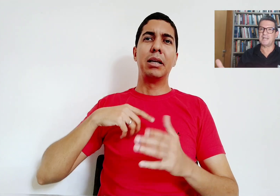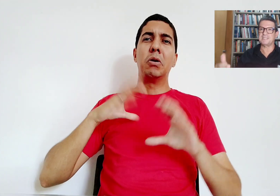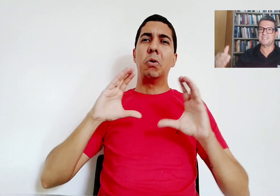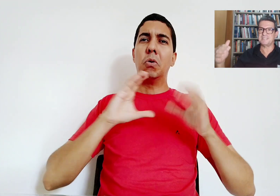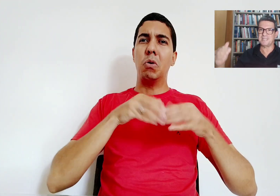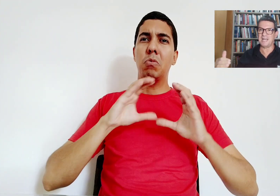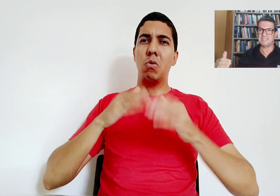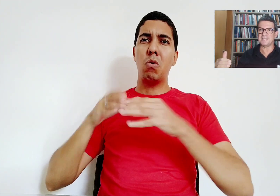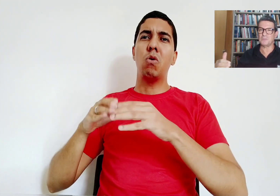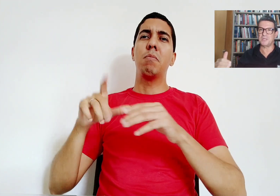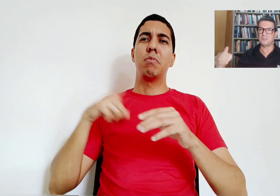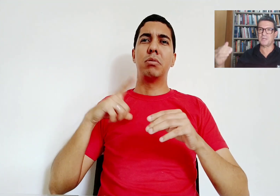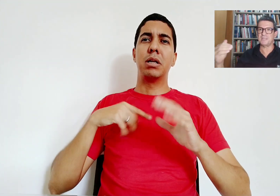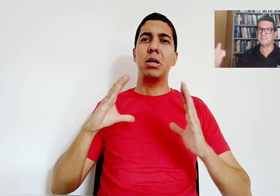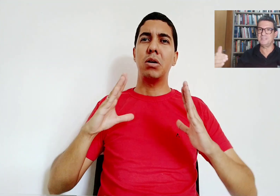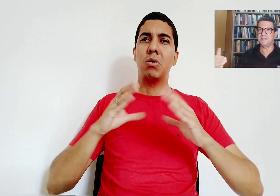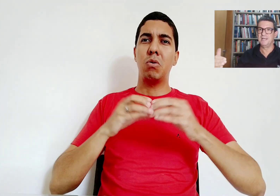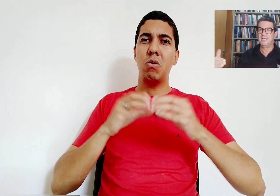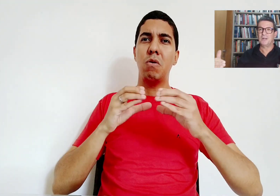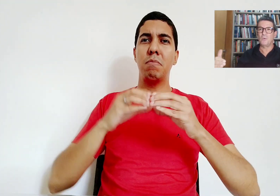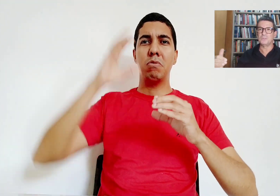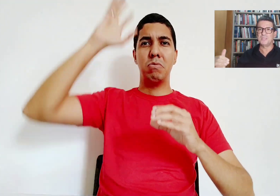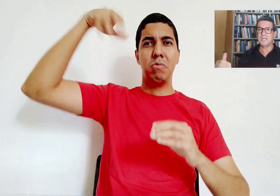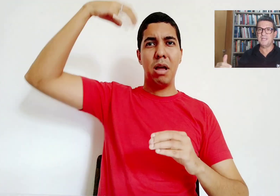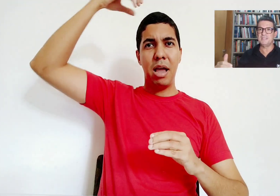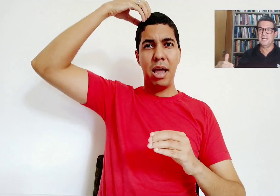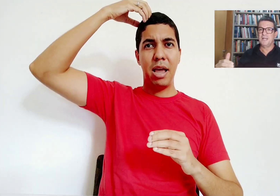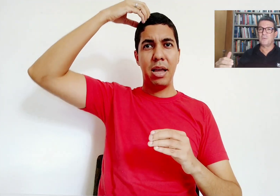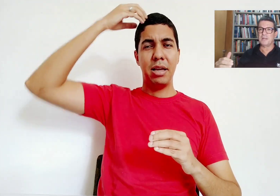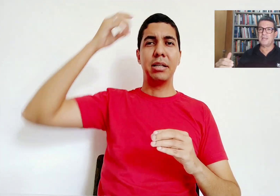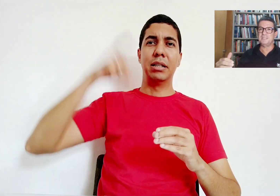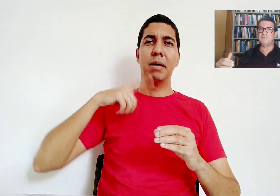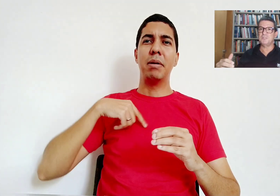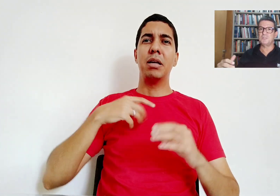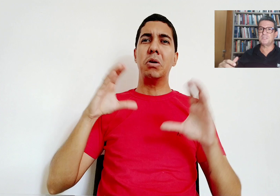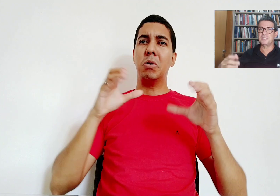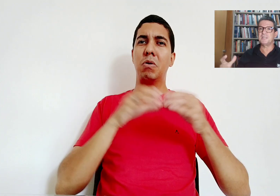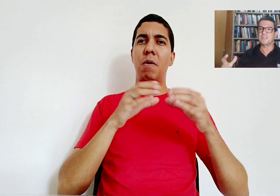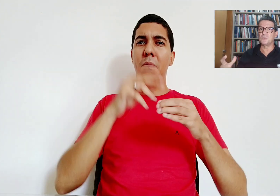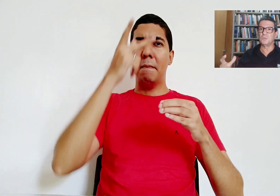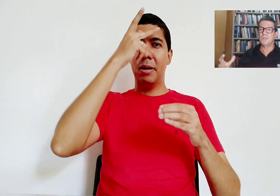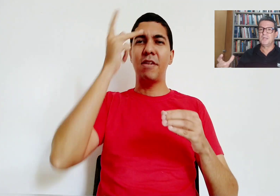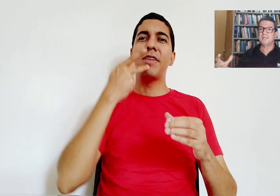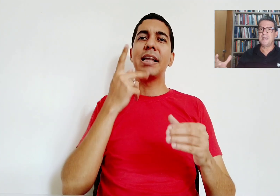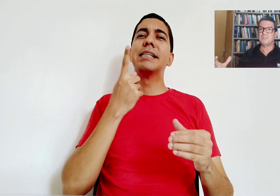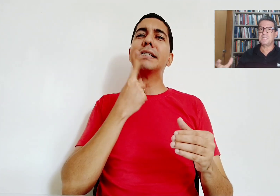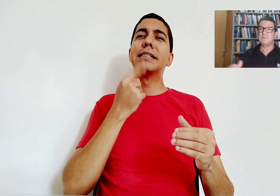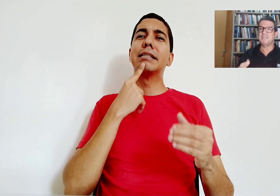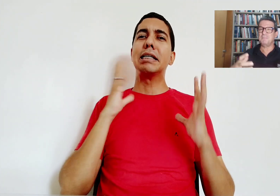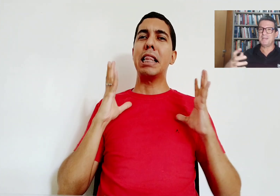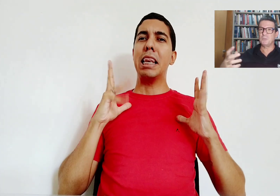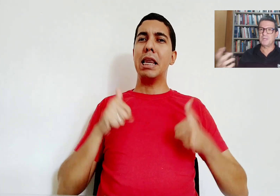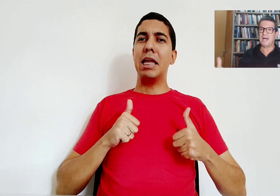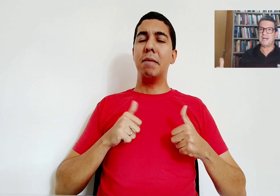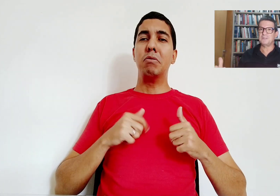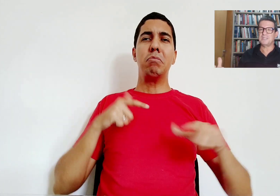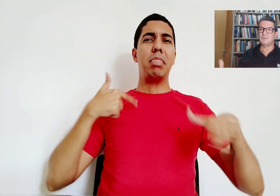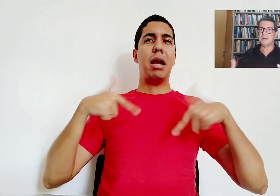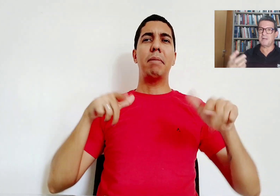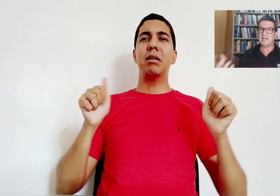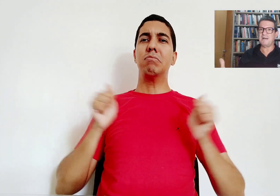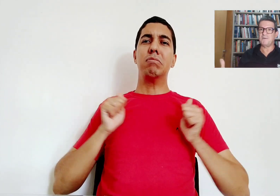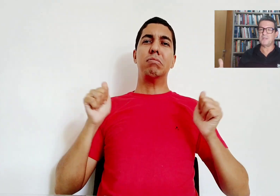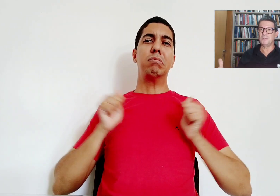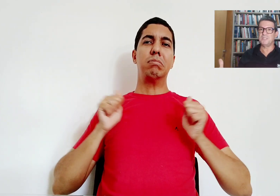suas classes estáticas, com a aristocracia, com os reis, com aqueles indivíduos de sangue azul que eram extremamente perdulários, que